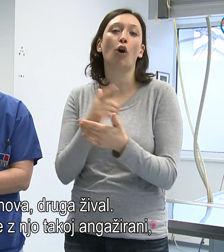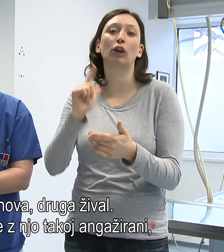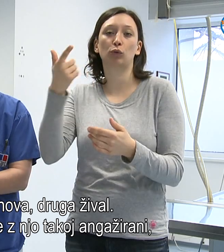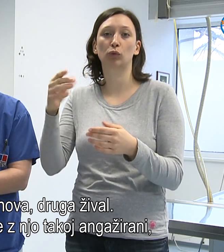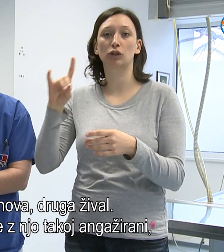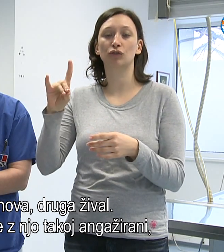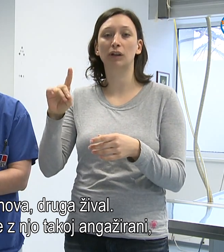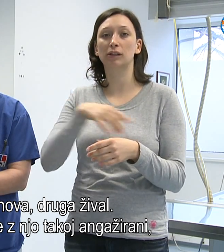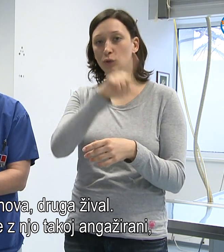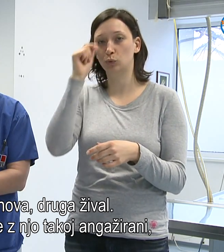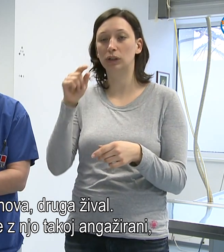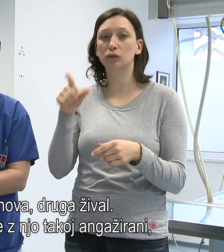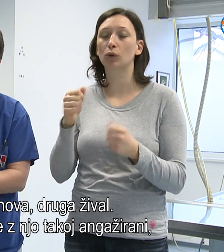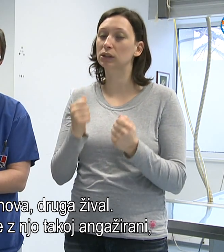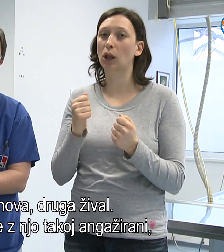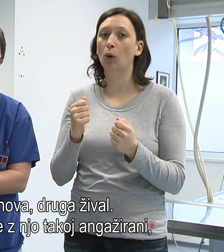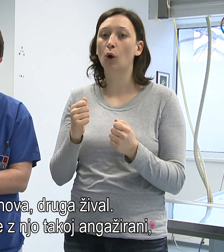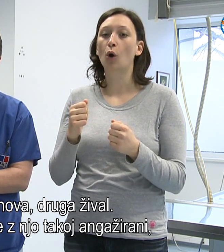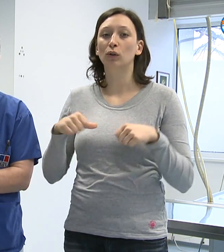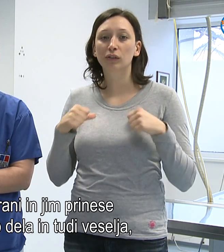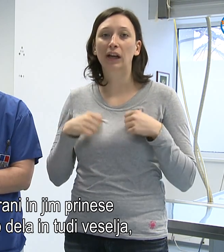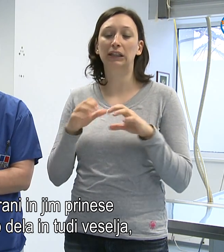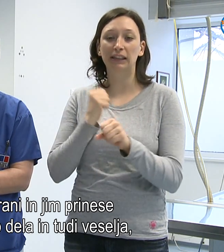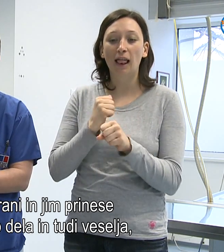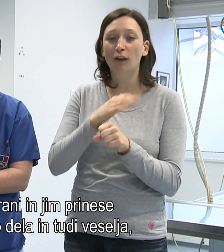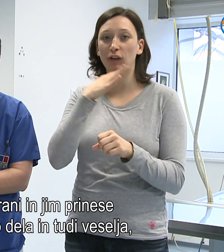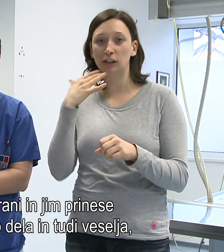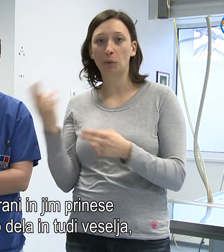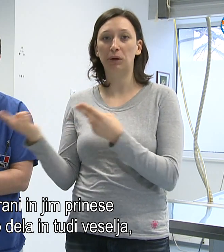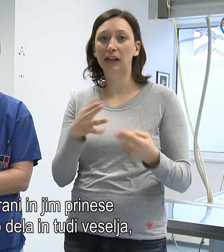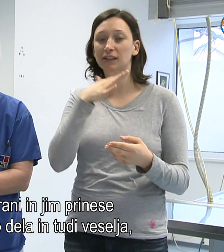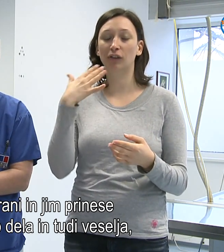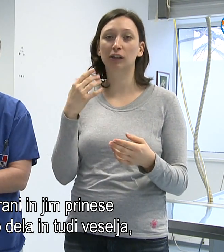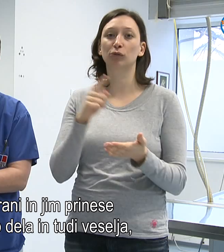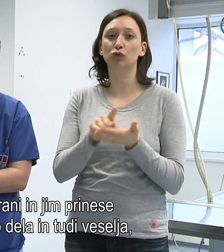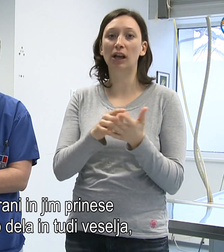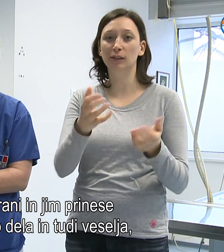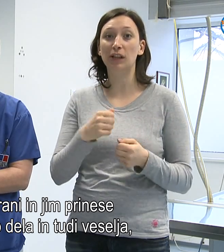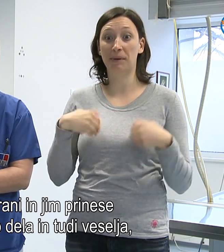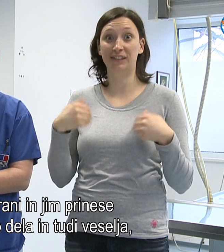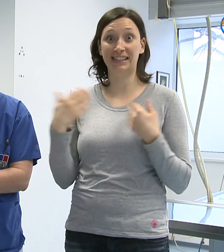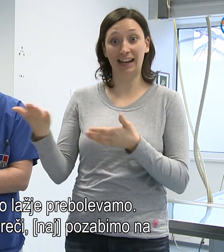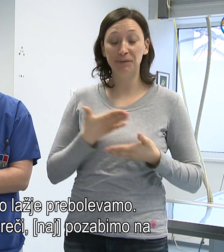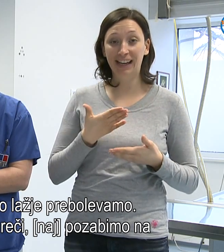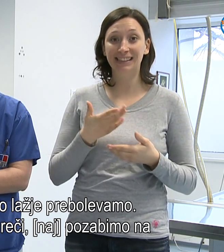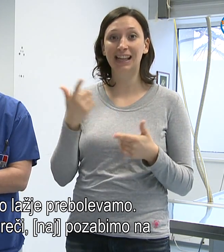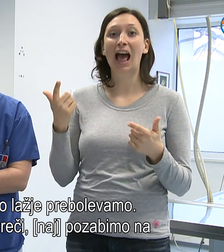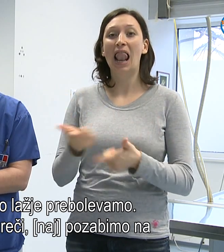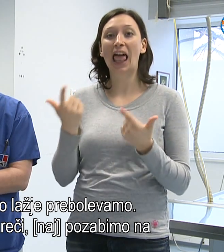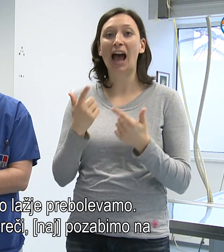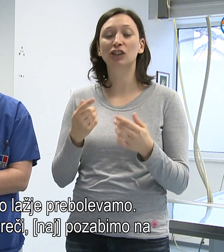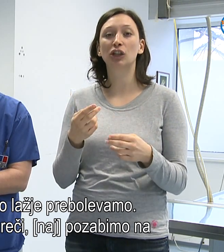žival, saj so ljudje z njo tako zelo angažirani, okupirani, prinese ogromno dela in tudi veselja, da nekako